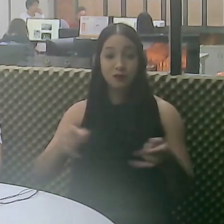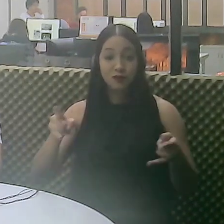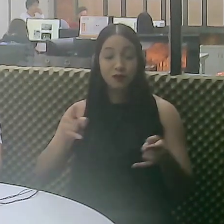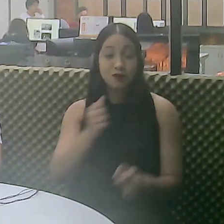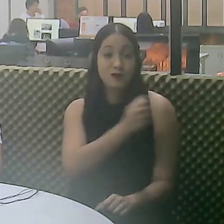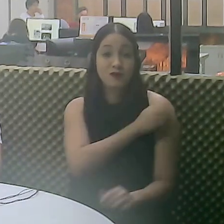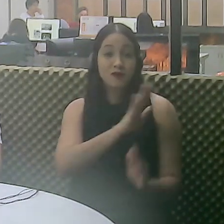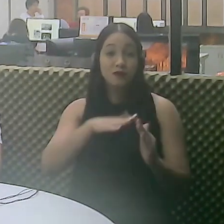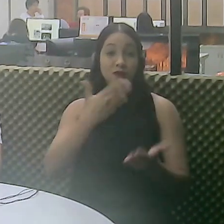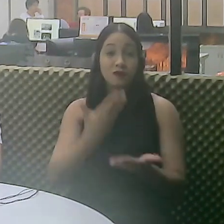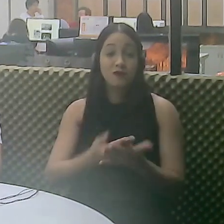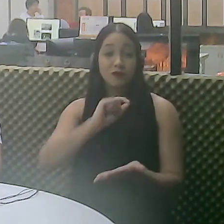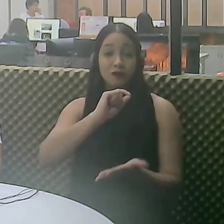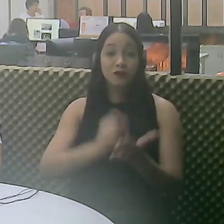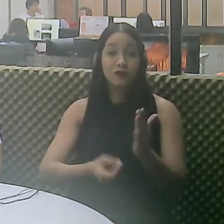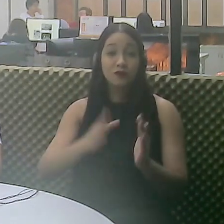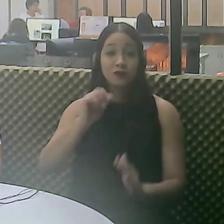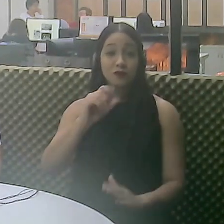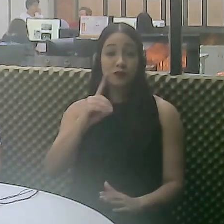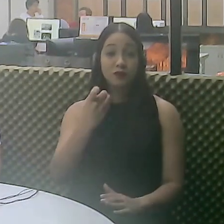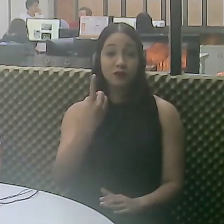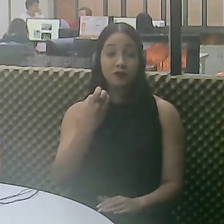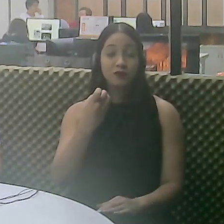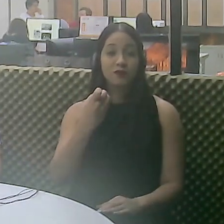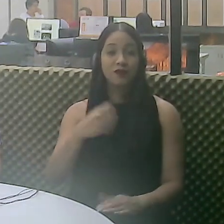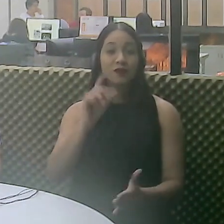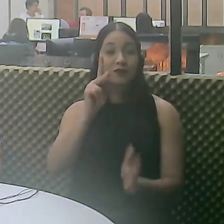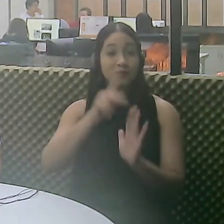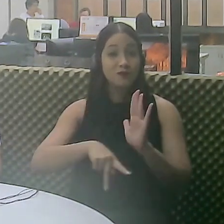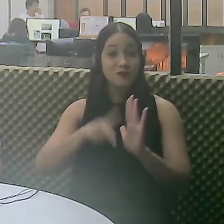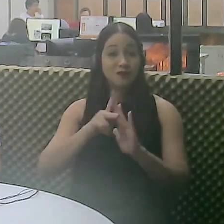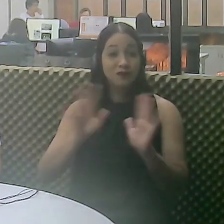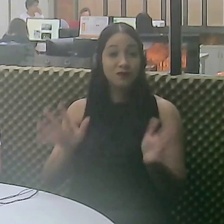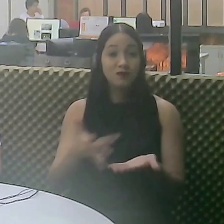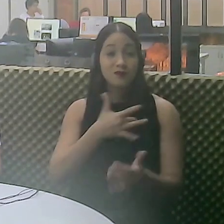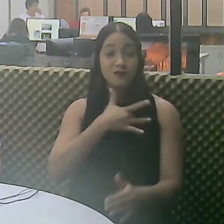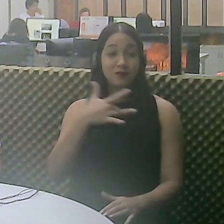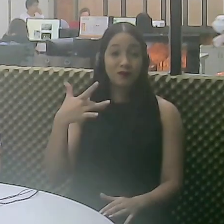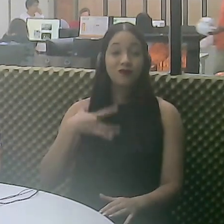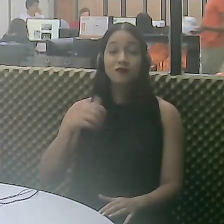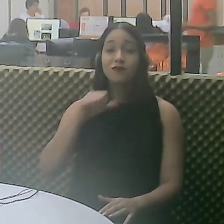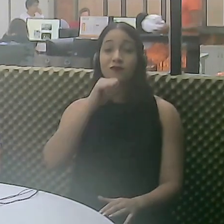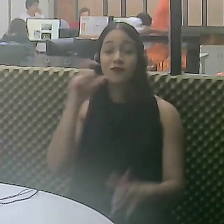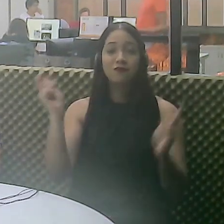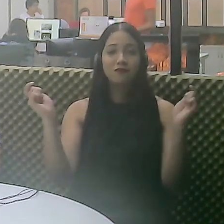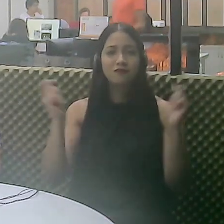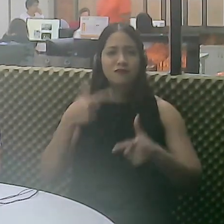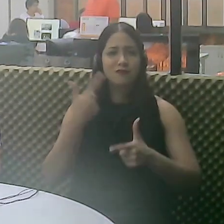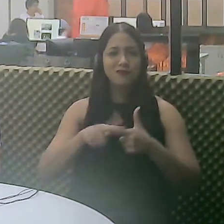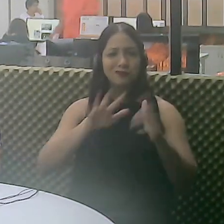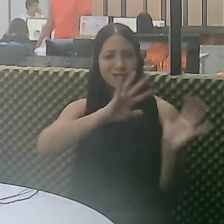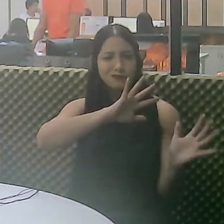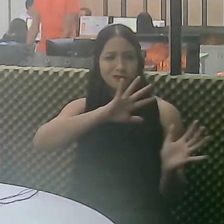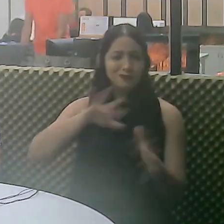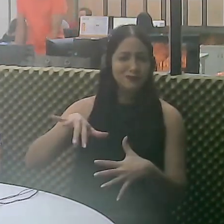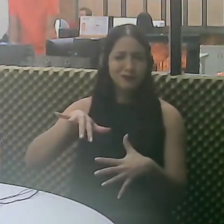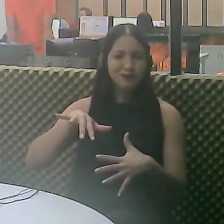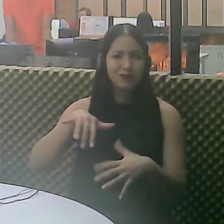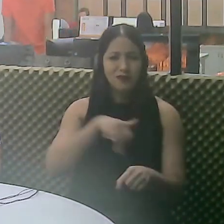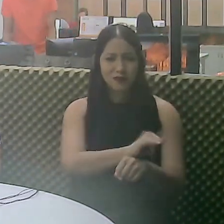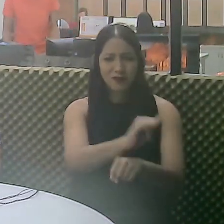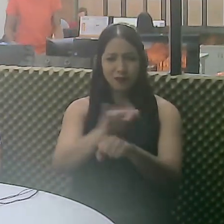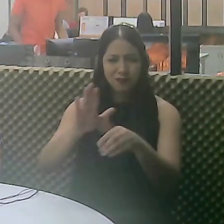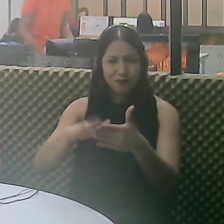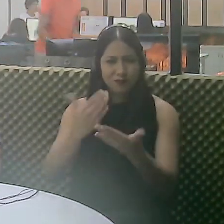da rede municipal inscritas no CadÚnico. Esse programa promove a saúde menstrual e garante que isso não seja mais um problema para que